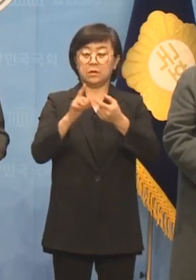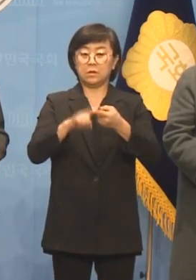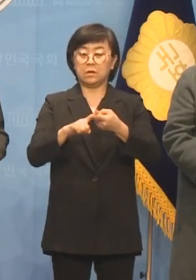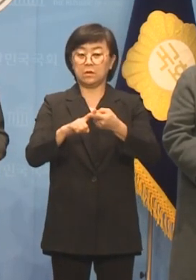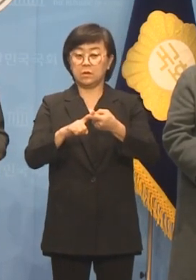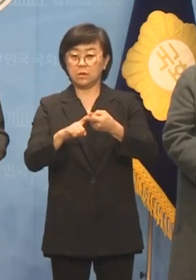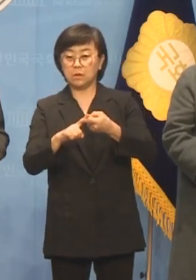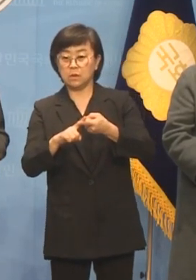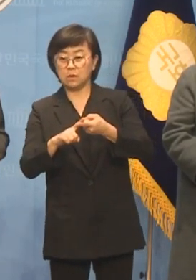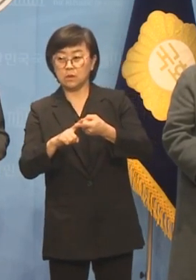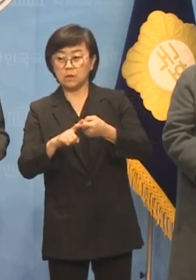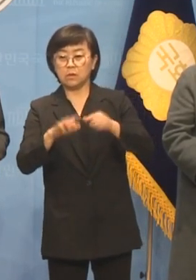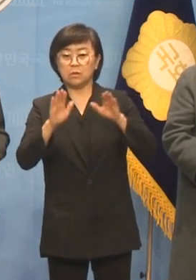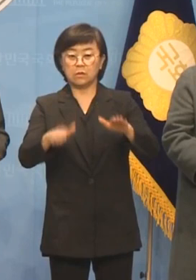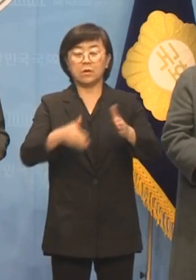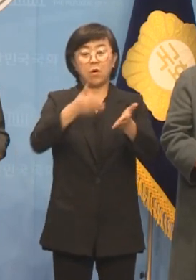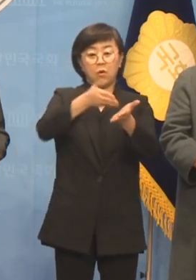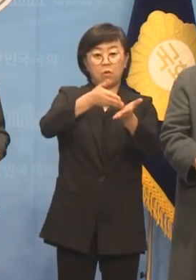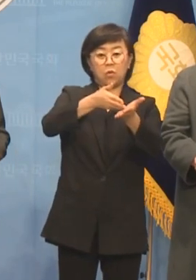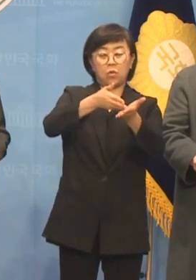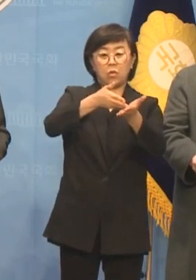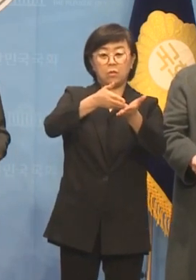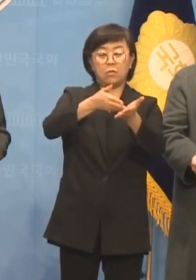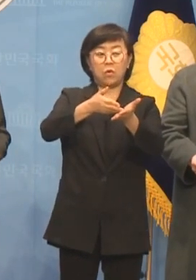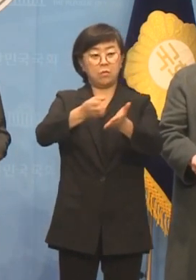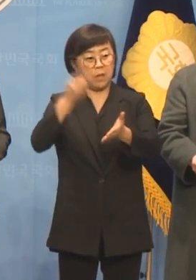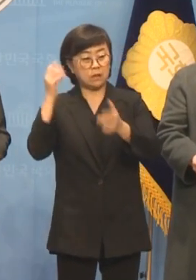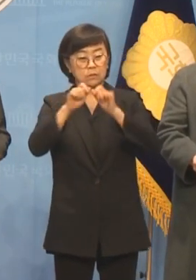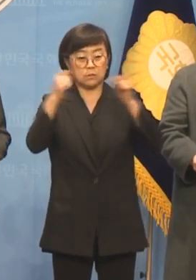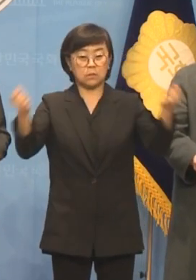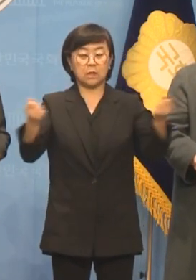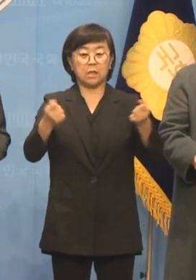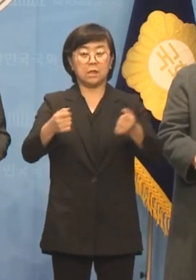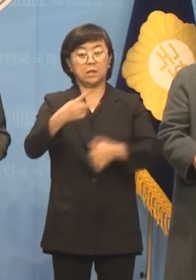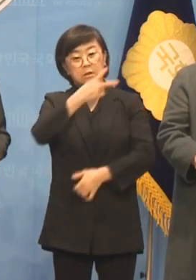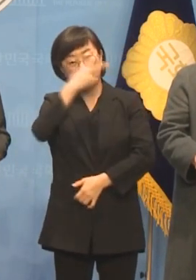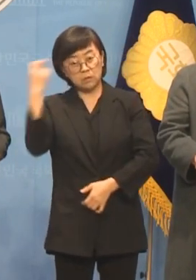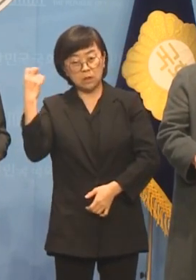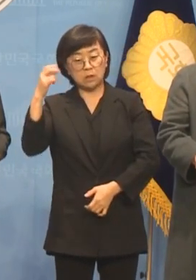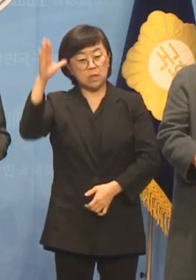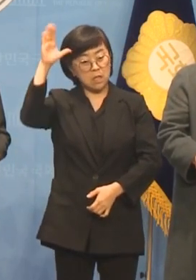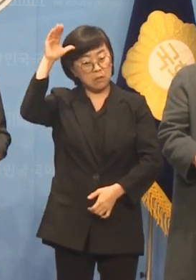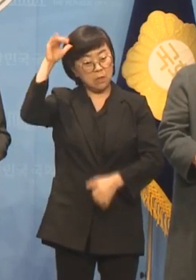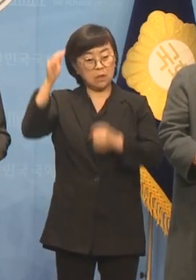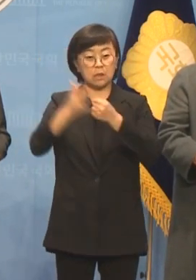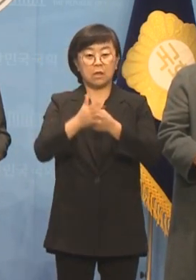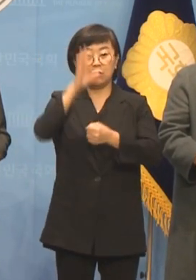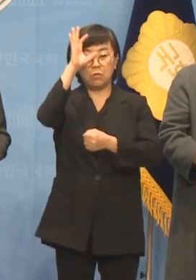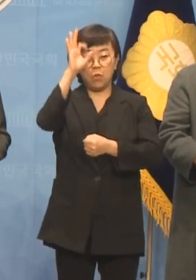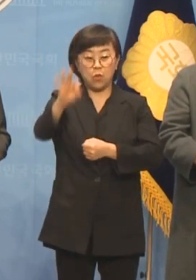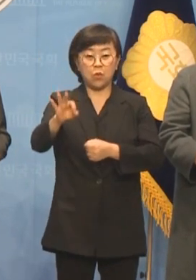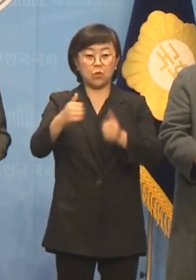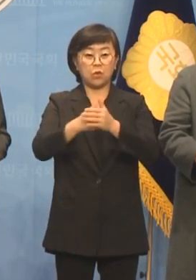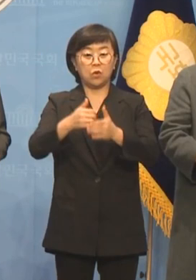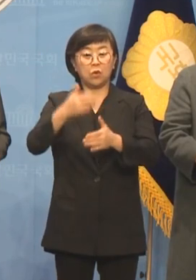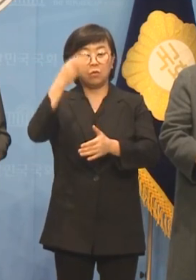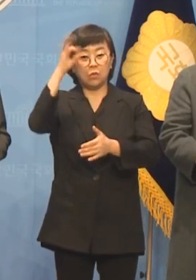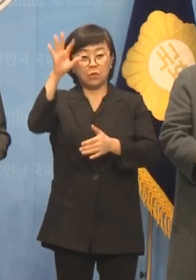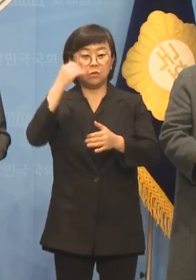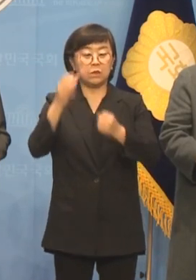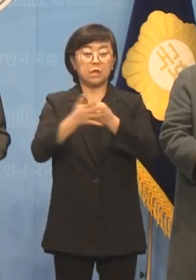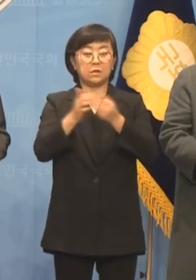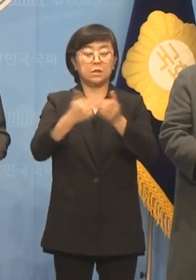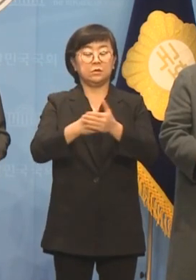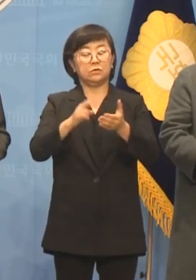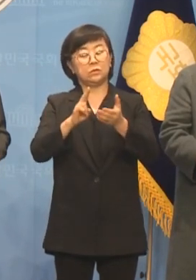있는데, 지금 현재 우리 언론의 기능은 잠자는 개마냥 보고도 못 본 척, 들어도 못 들은 척, 잠잔 척